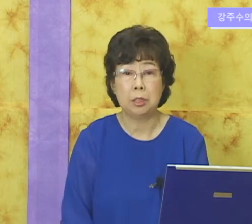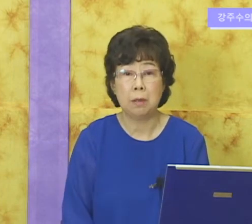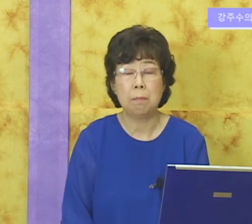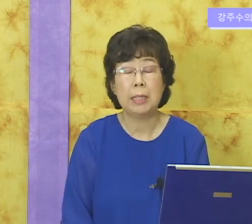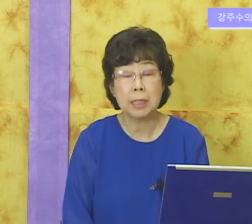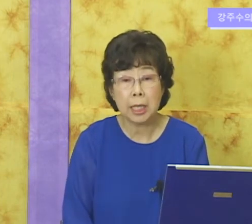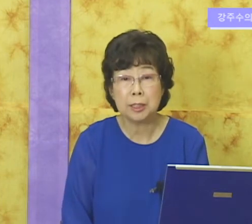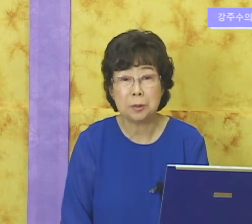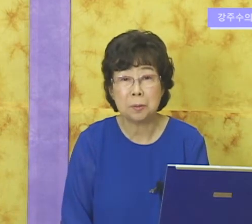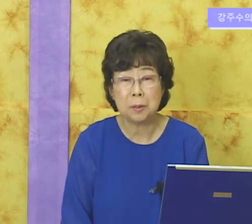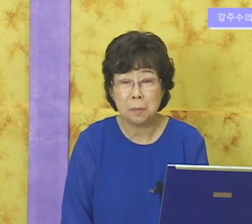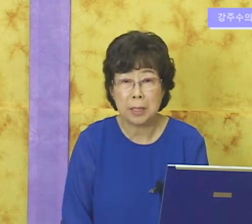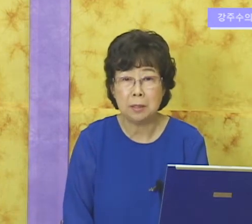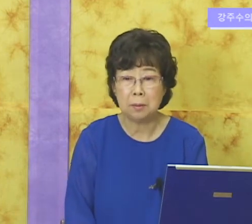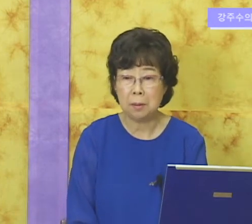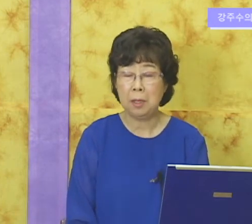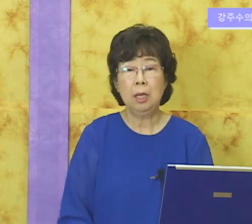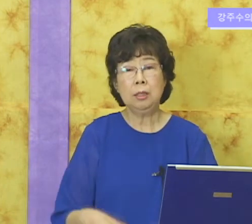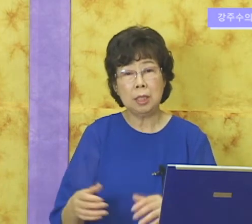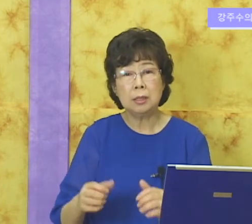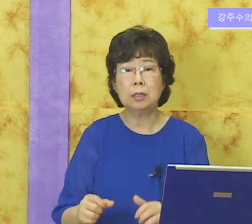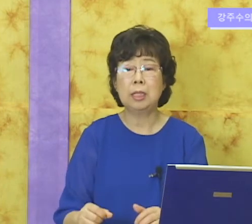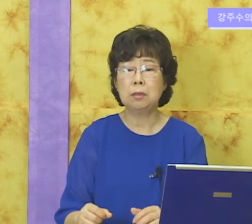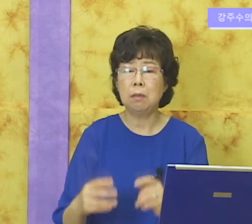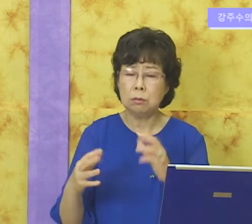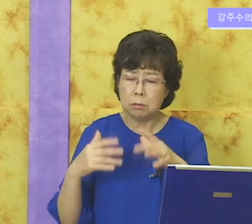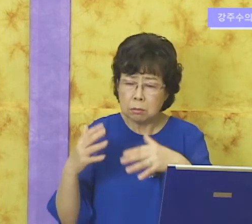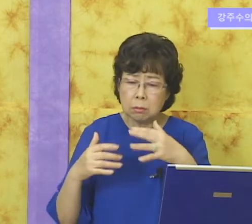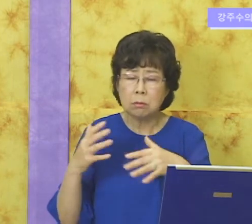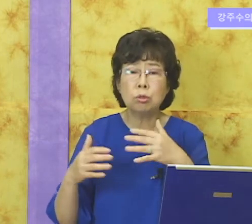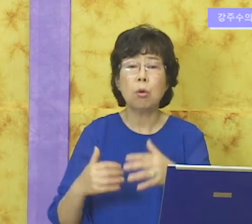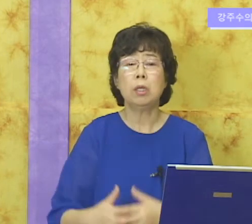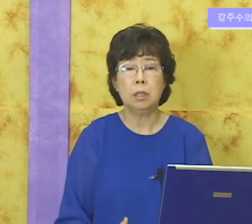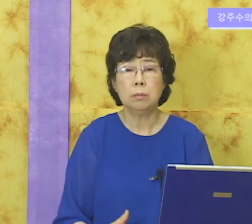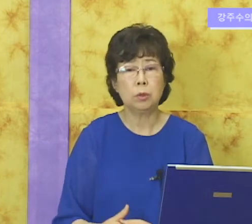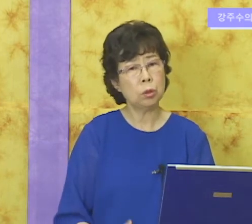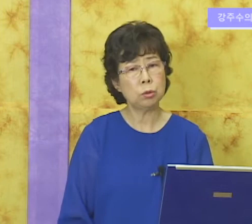가죠. 마찬가지로 우리 농아인들도 지하철 타서 종일